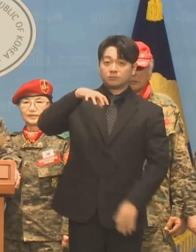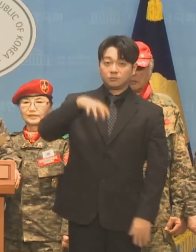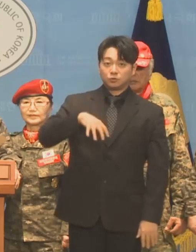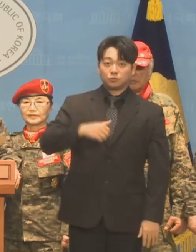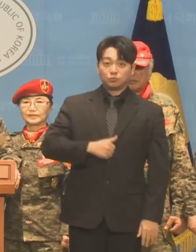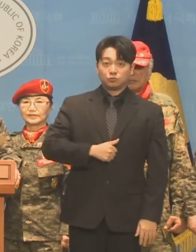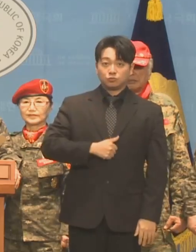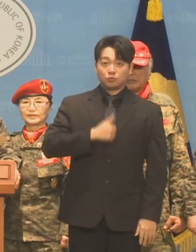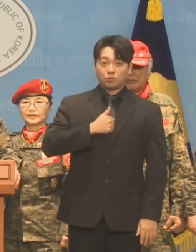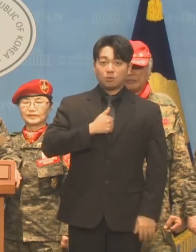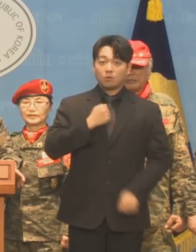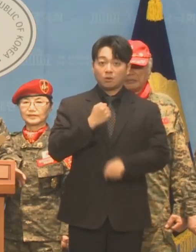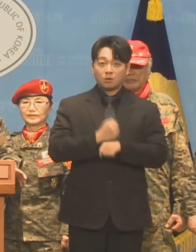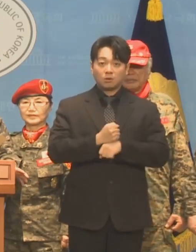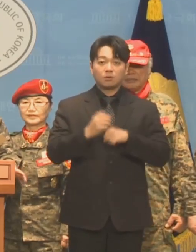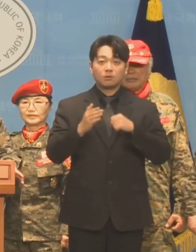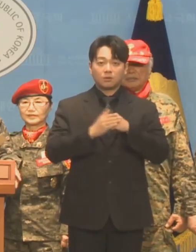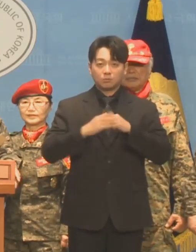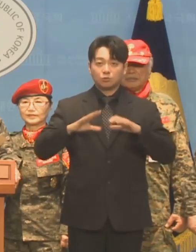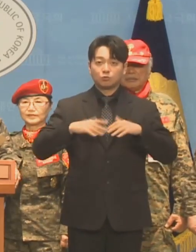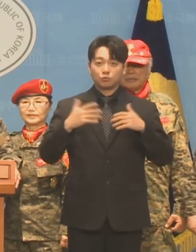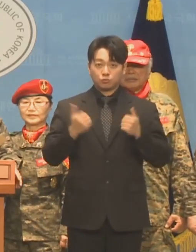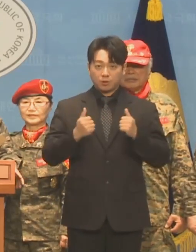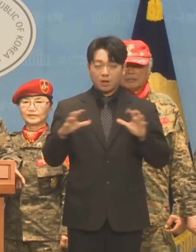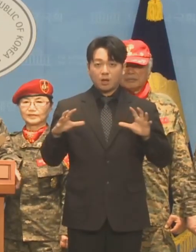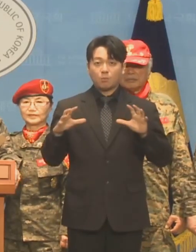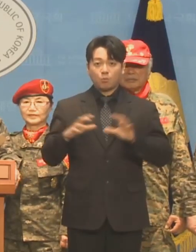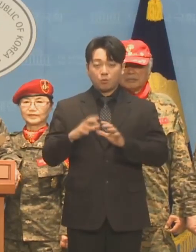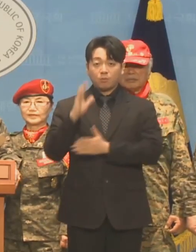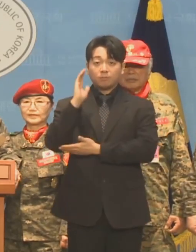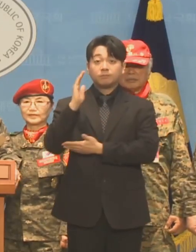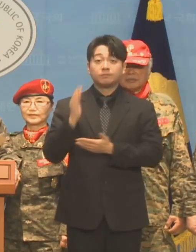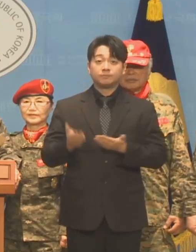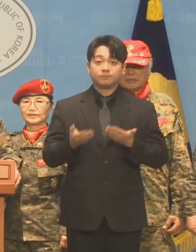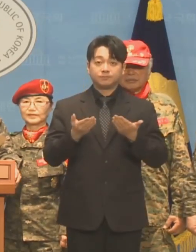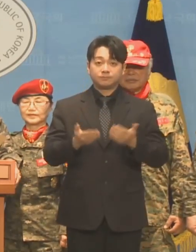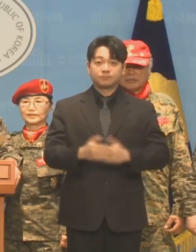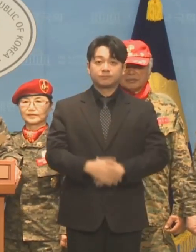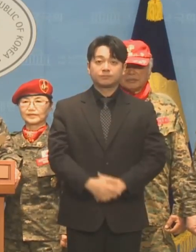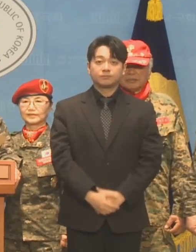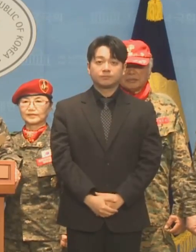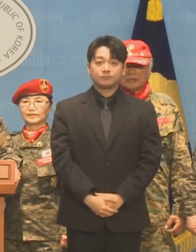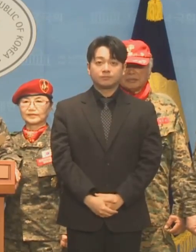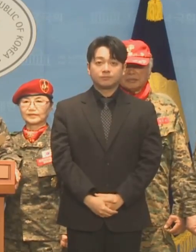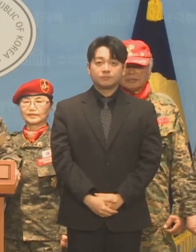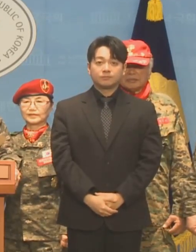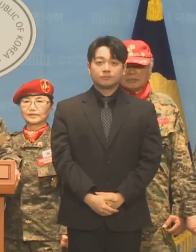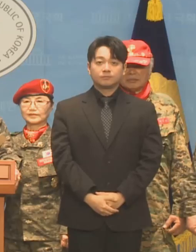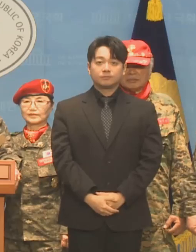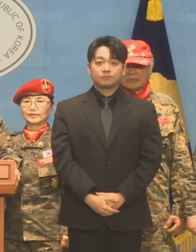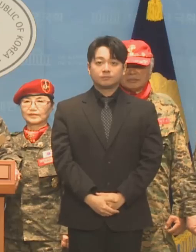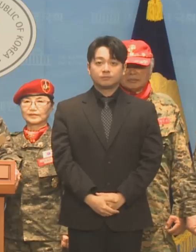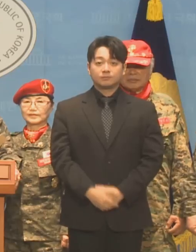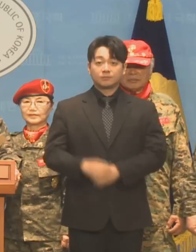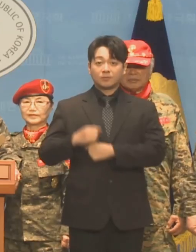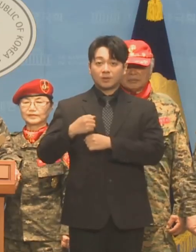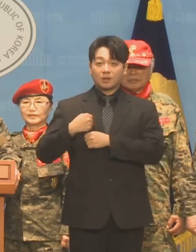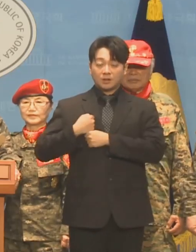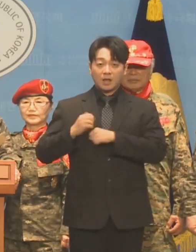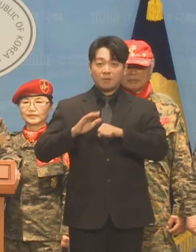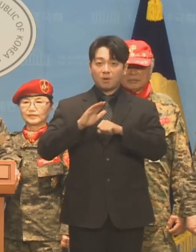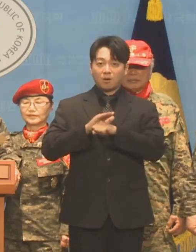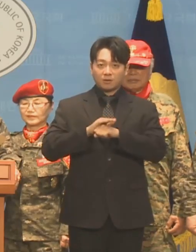국회 소통관에서 기자회견을 갖게 되었습니다. 해병대